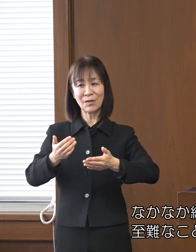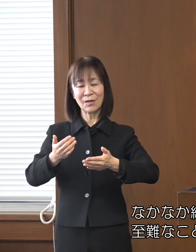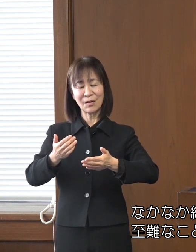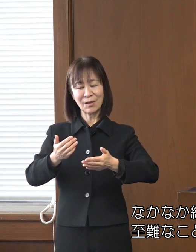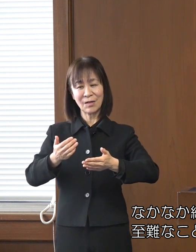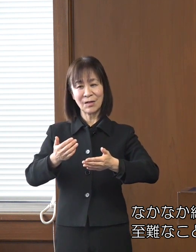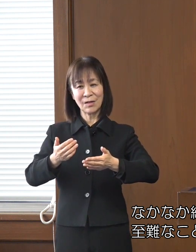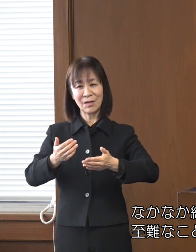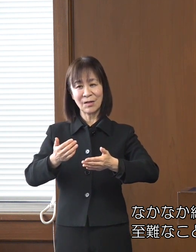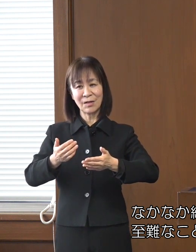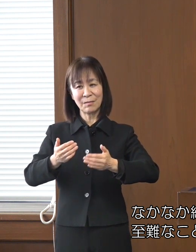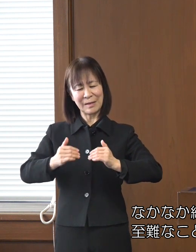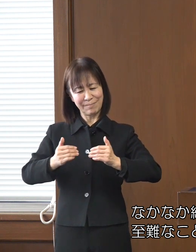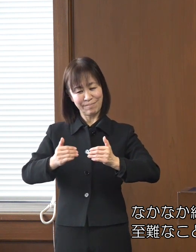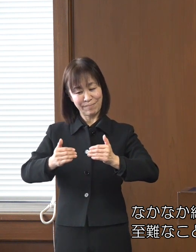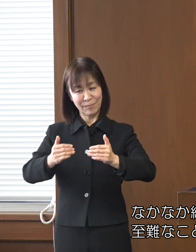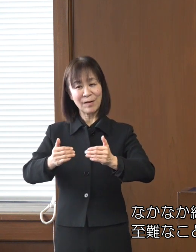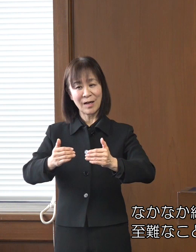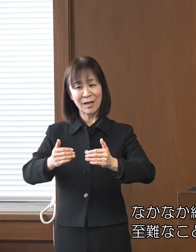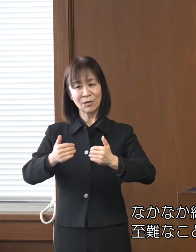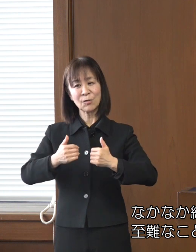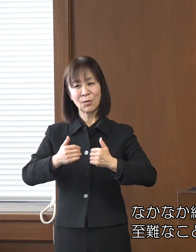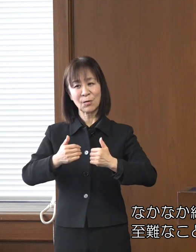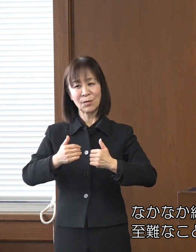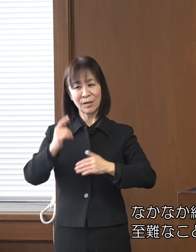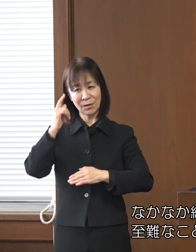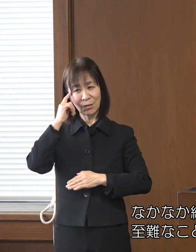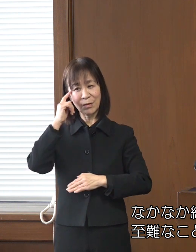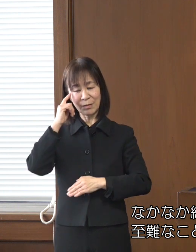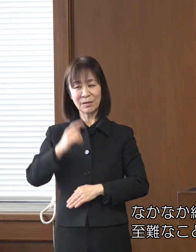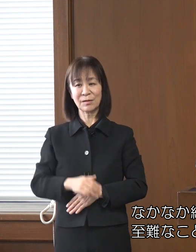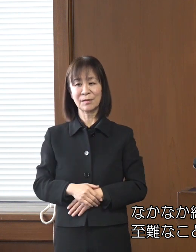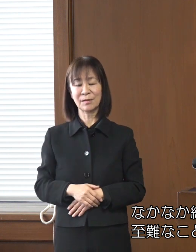なことだなと思っております。